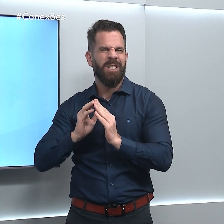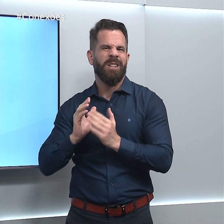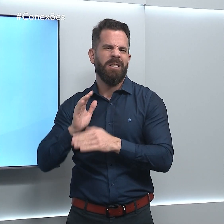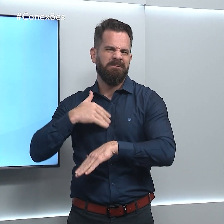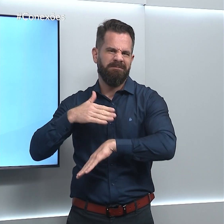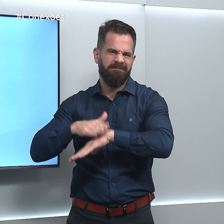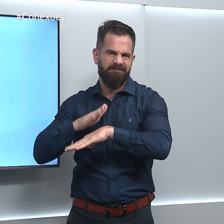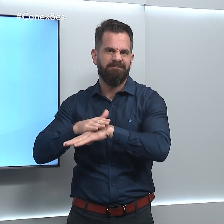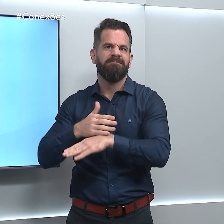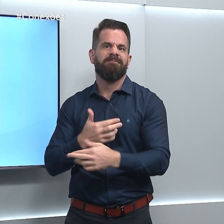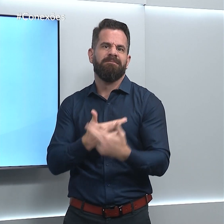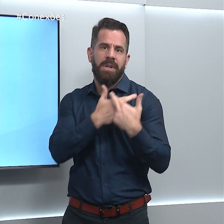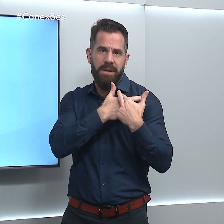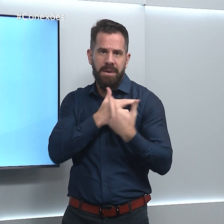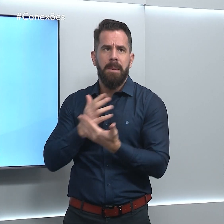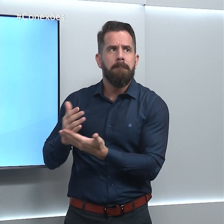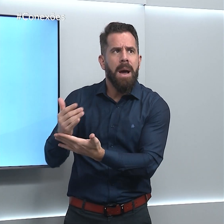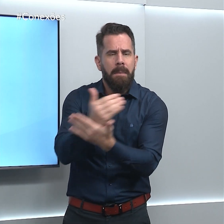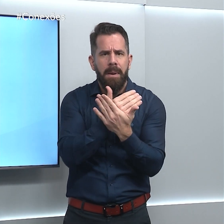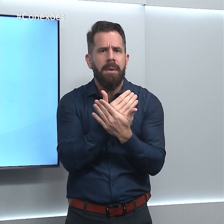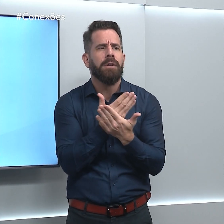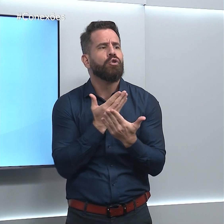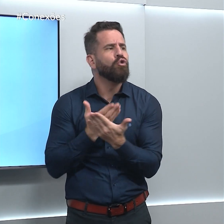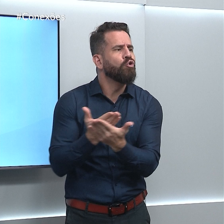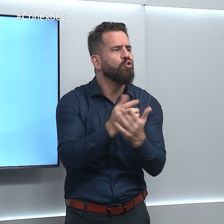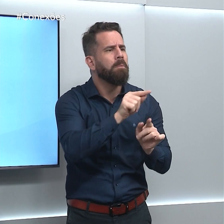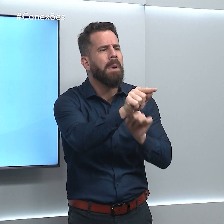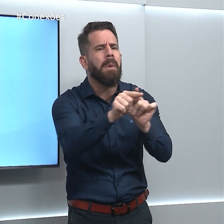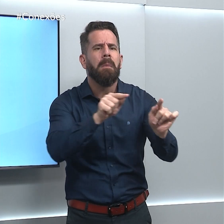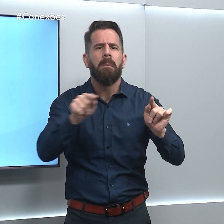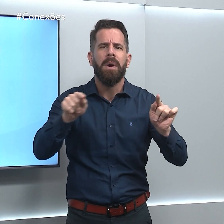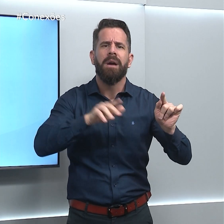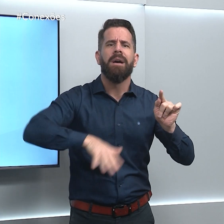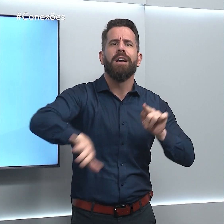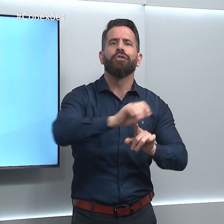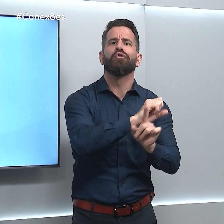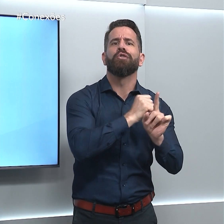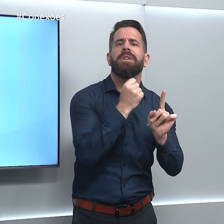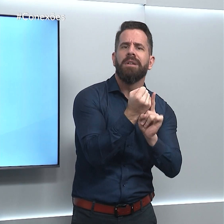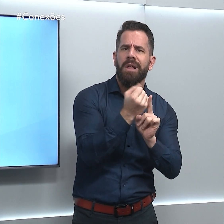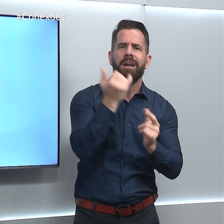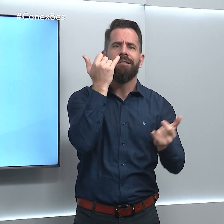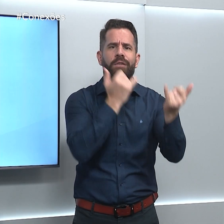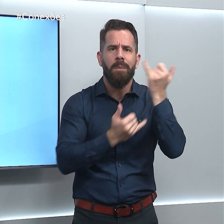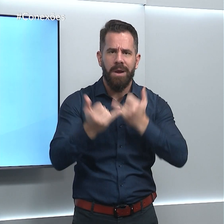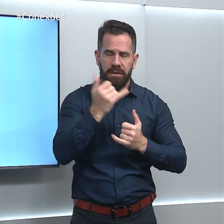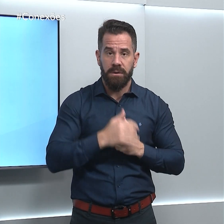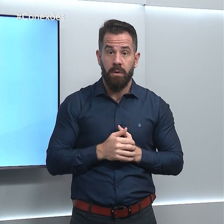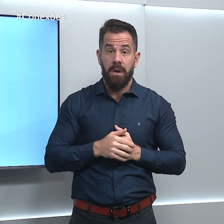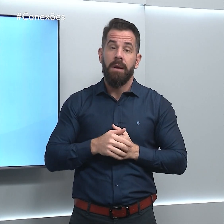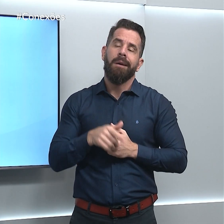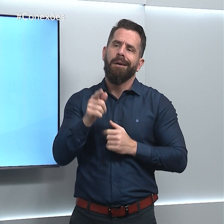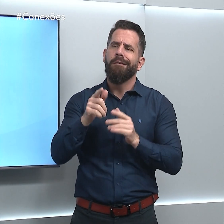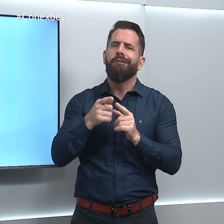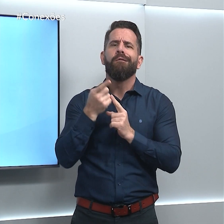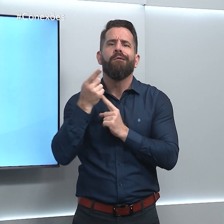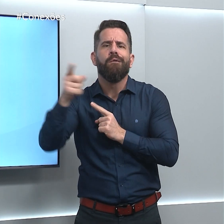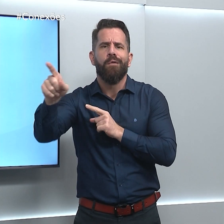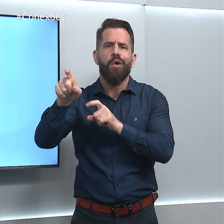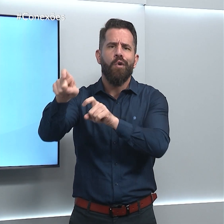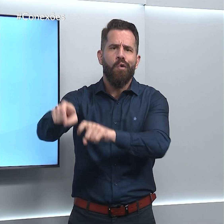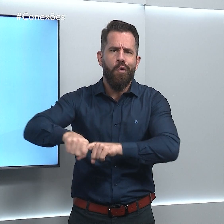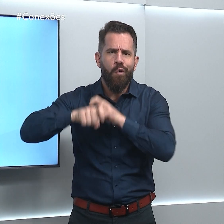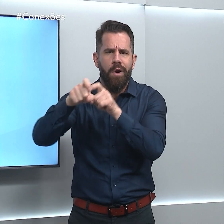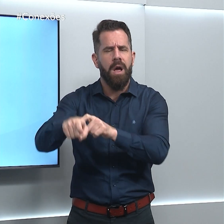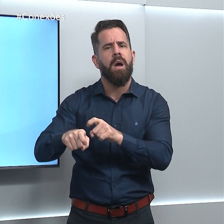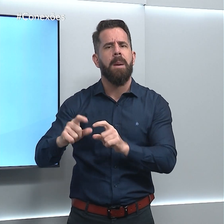o Desenvolvimento de Estudos sobre a Sociedade da Informação. Nas áreas rurais, esse índice é um pouco menor, de